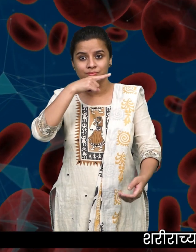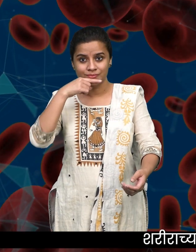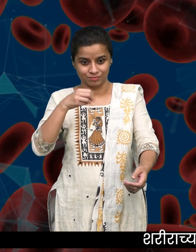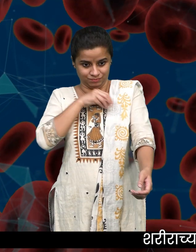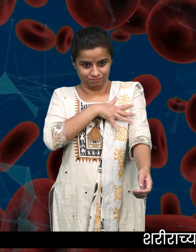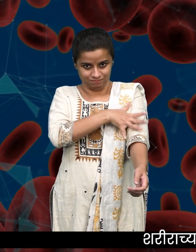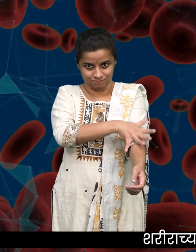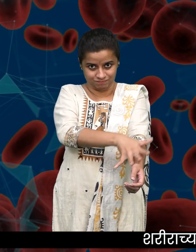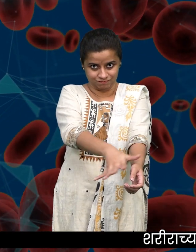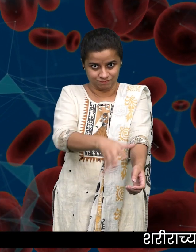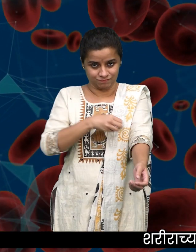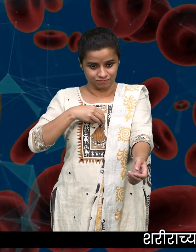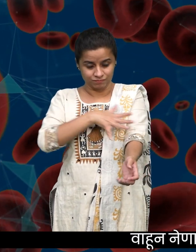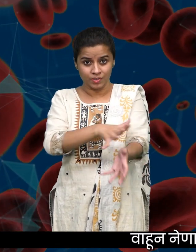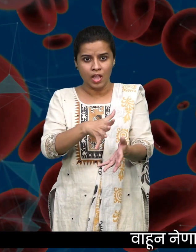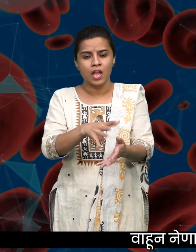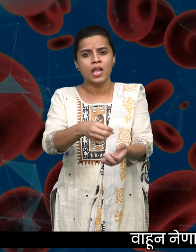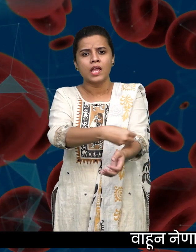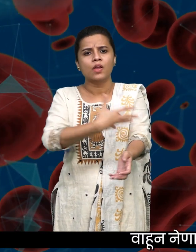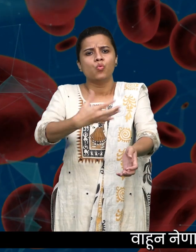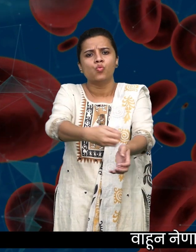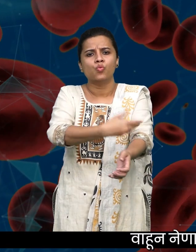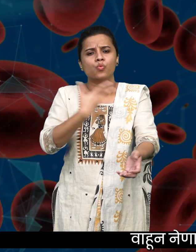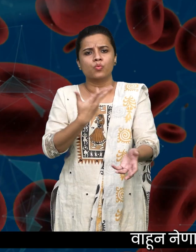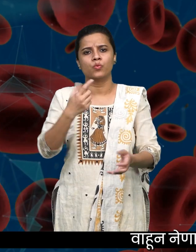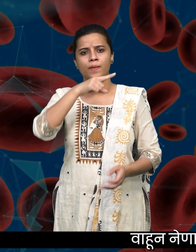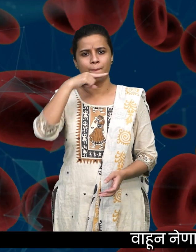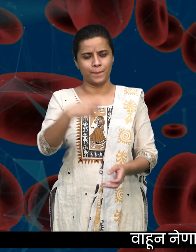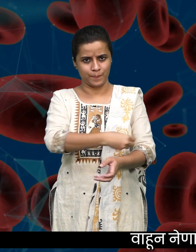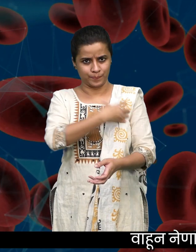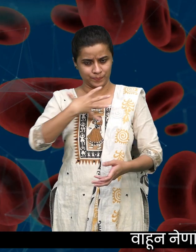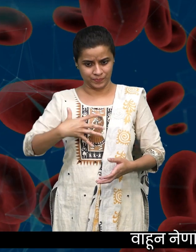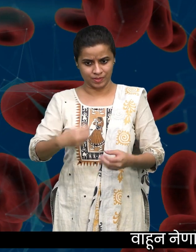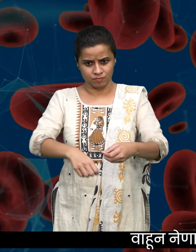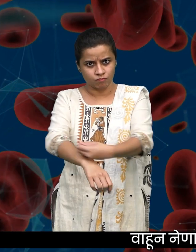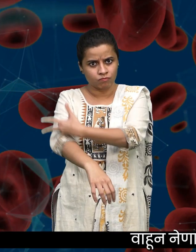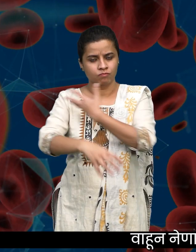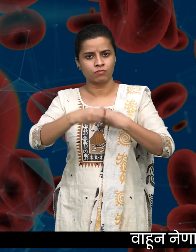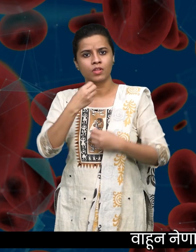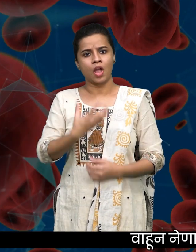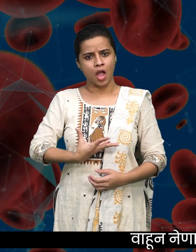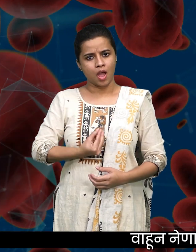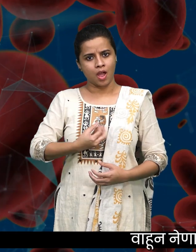शरीराच्या विविध भागातून हृदयाकडे रक्त वाहून नेणाऱ्या रक्तवाहिन्यांना शिरा म्हणतात.